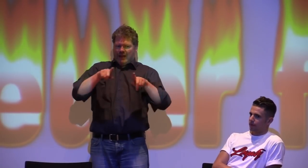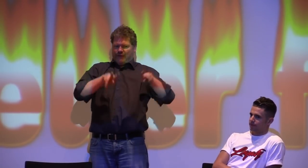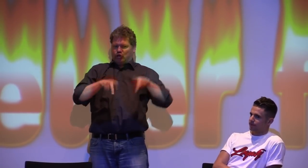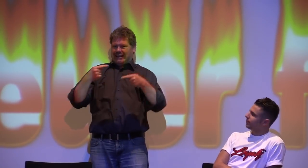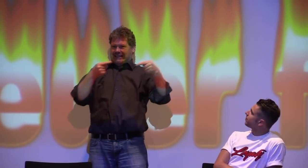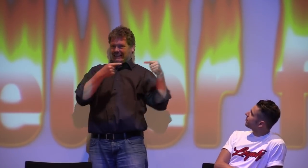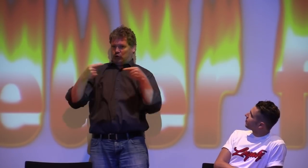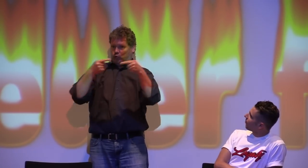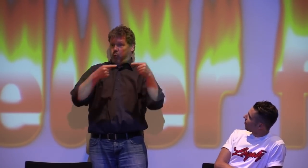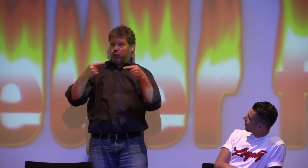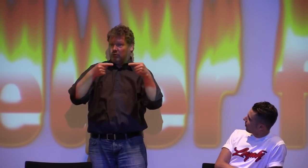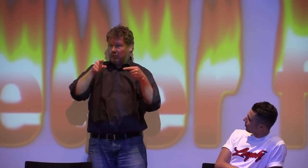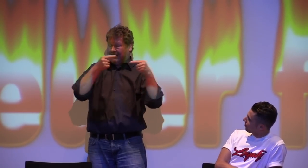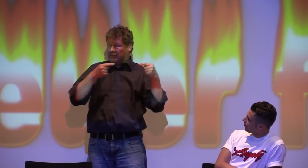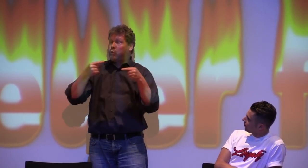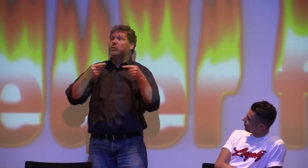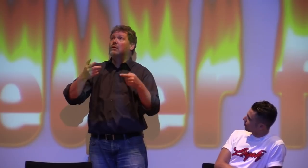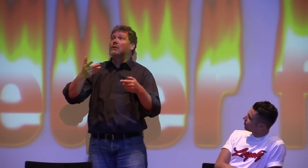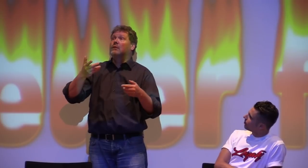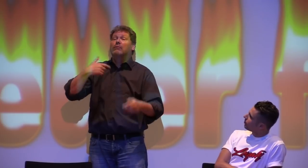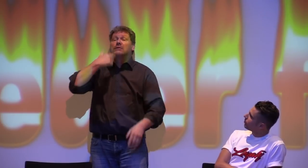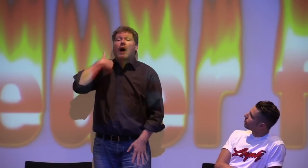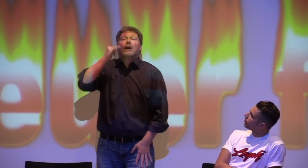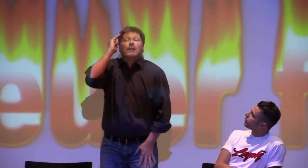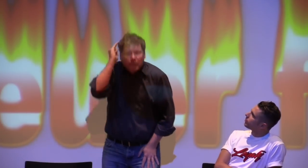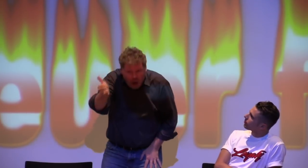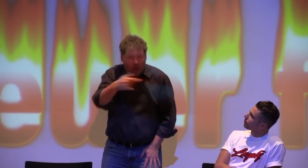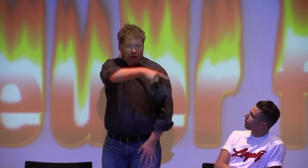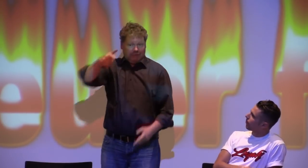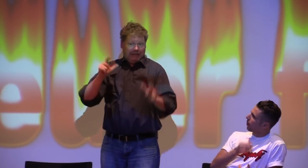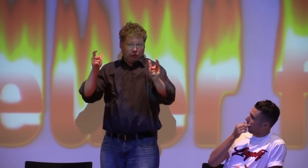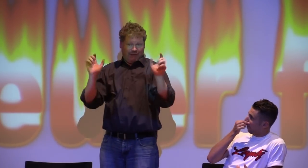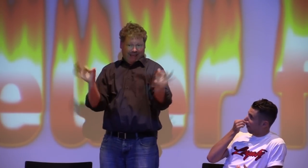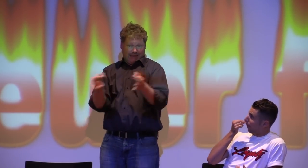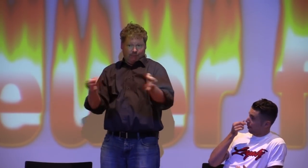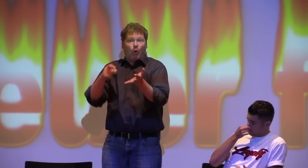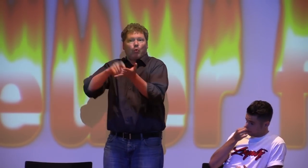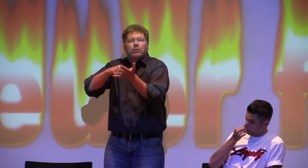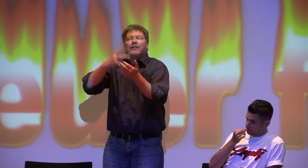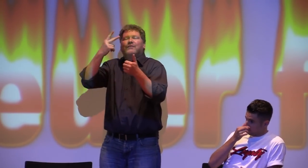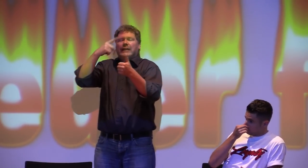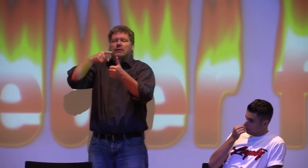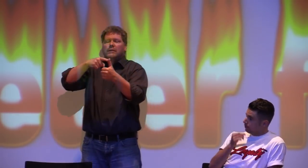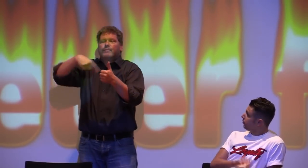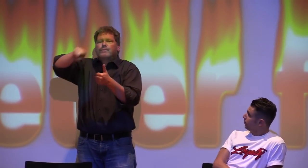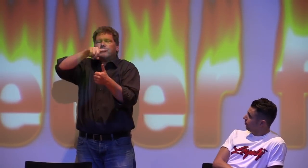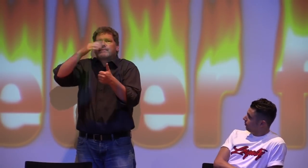Gesellschaftsfähigkeit, ja, nein. Wir hatten hier natürlich verschiedene Diskussionsansätze und ich sage ja, wir sind auf jeden